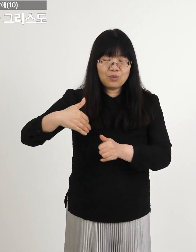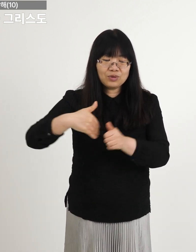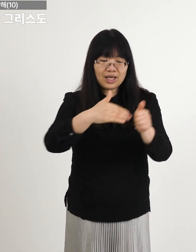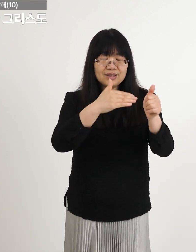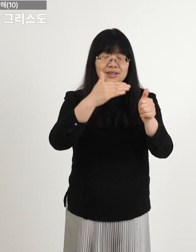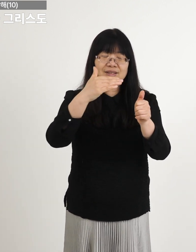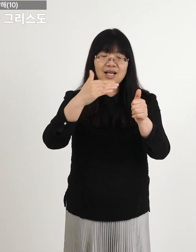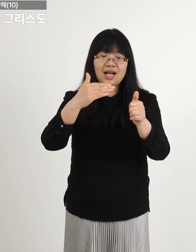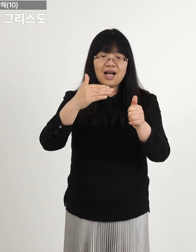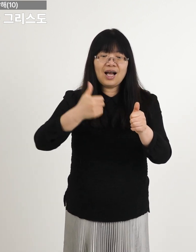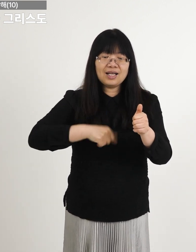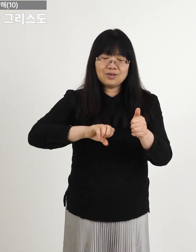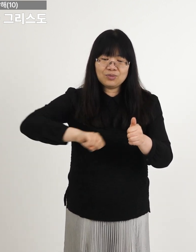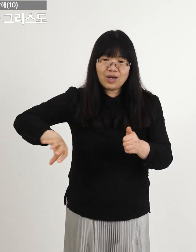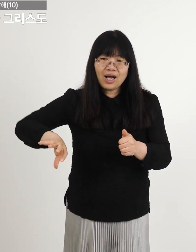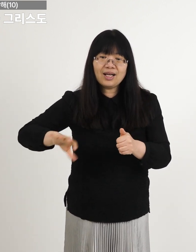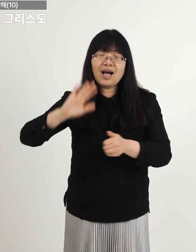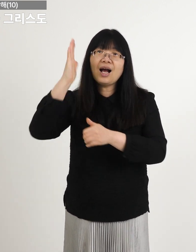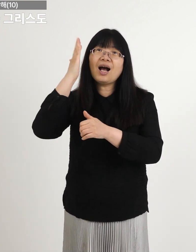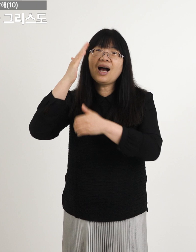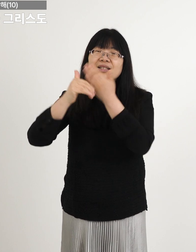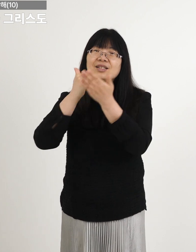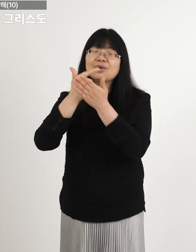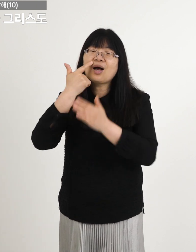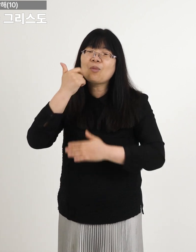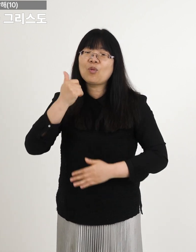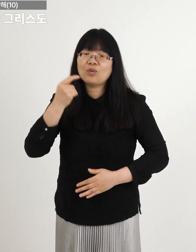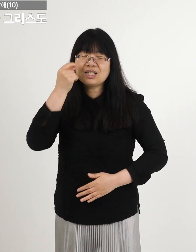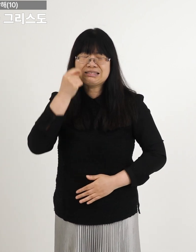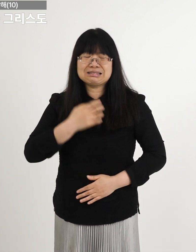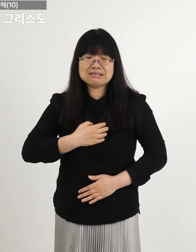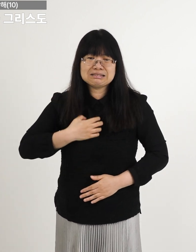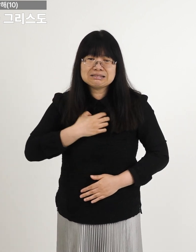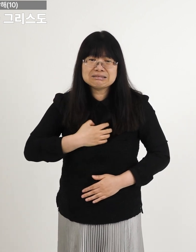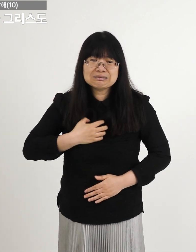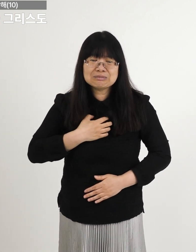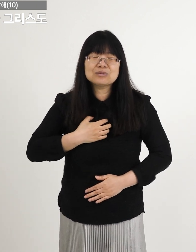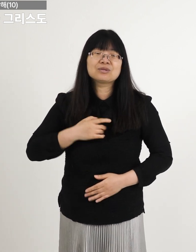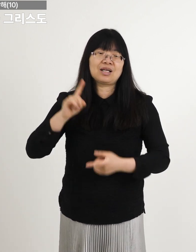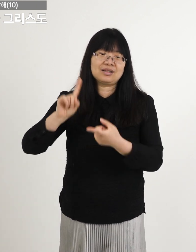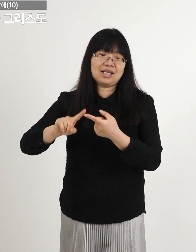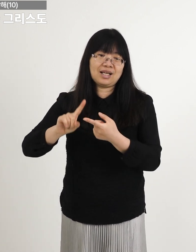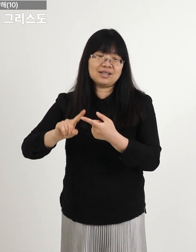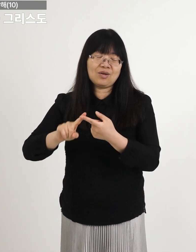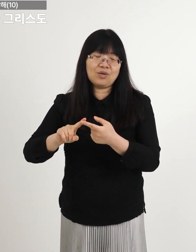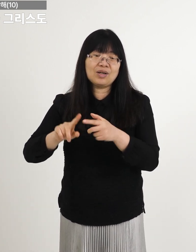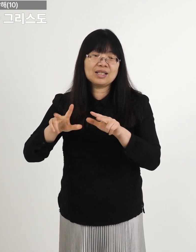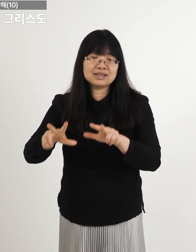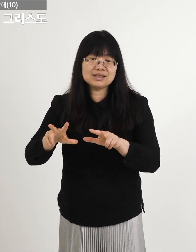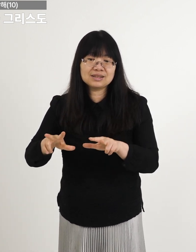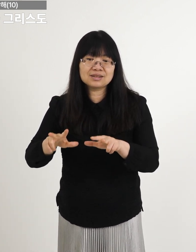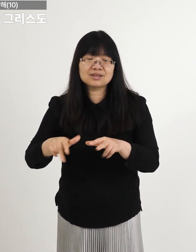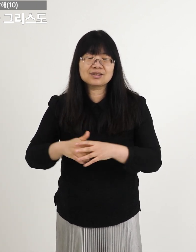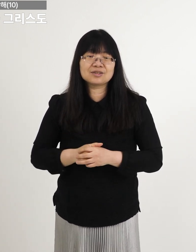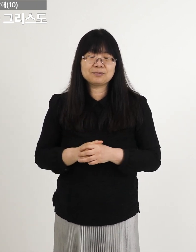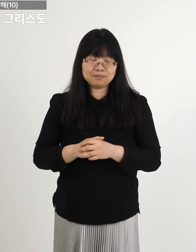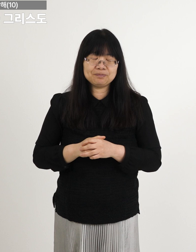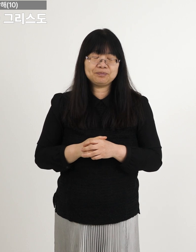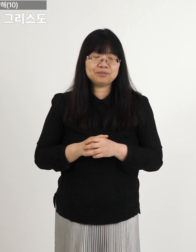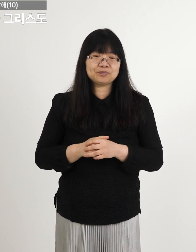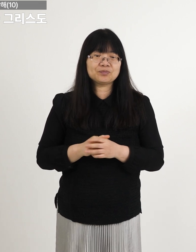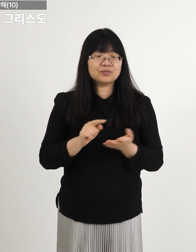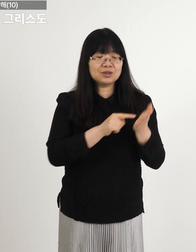아들을 이루셔야 되는 하늘 아버지의 슬픔을 그 질서 속에 담아내고